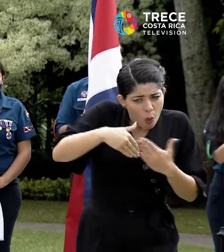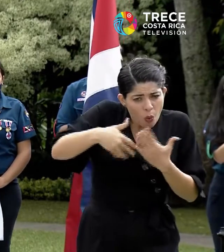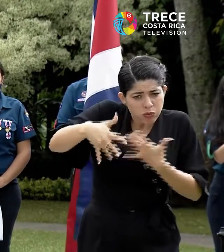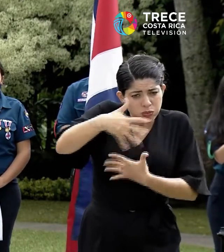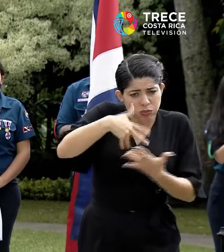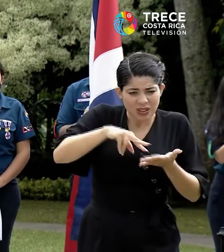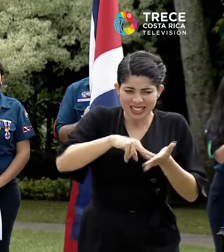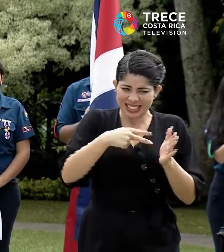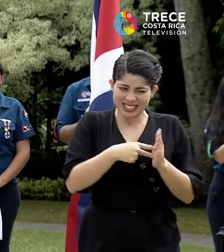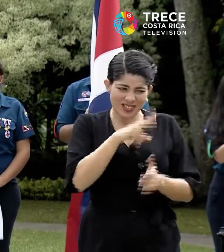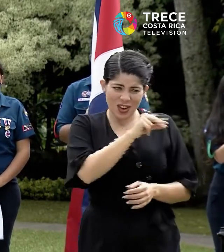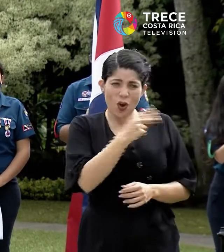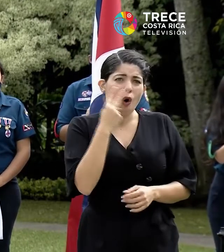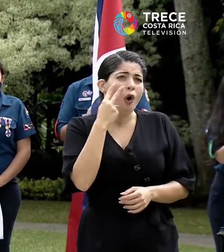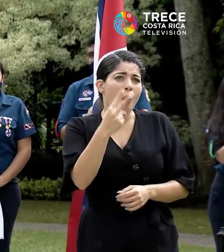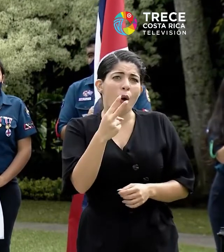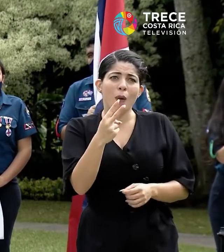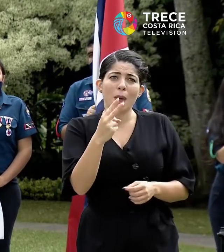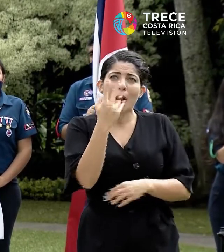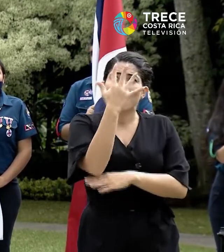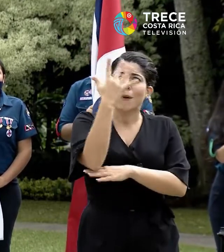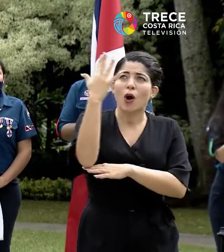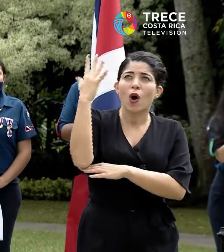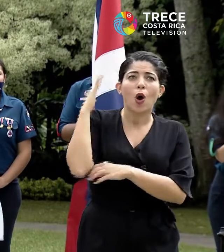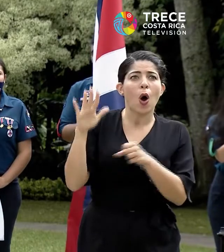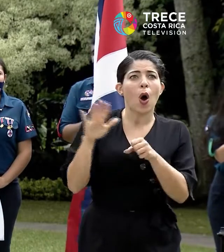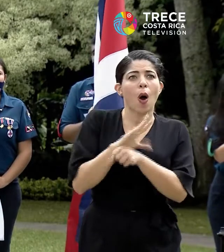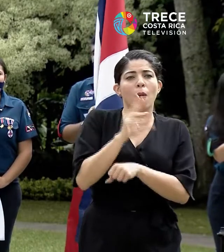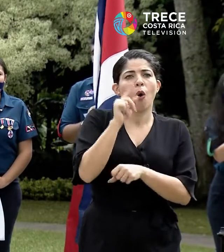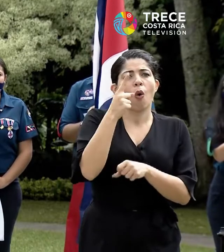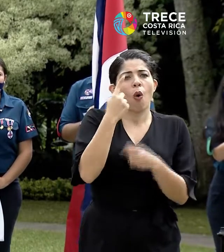no está viendo el bosque completo.